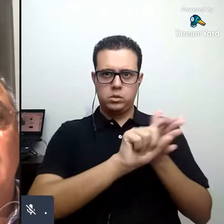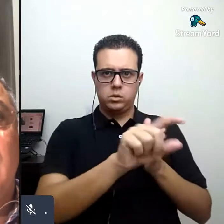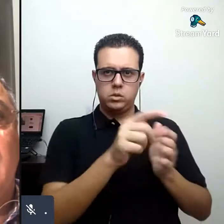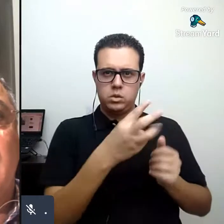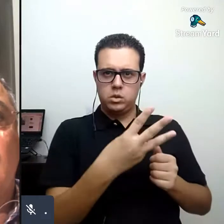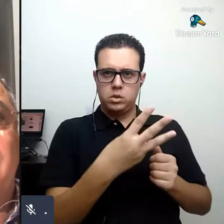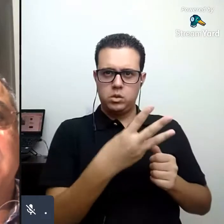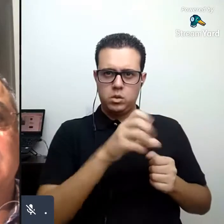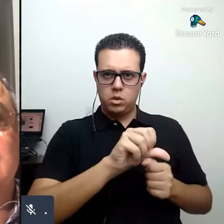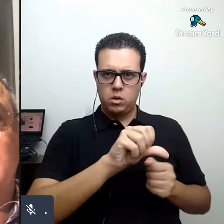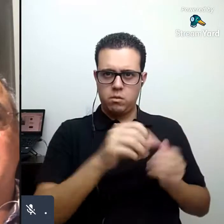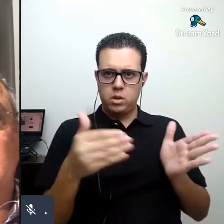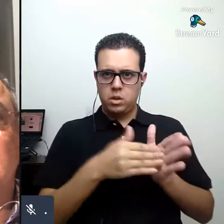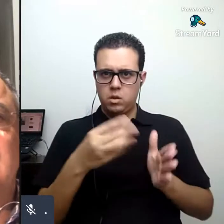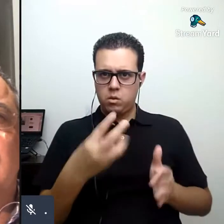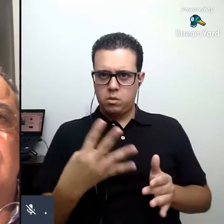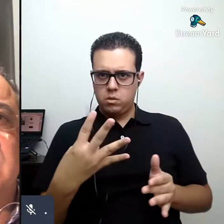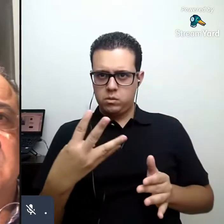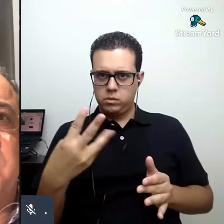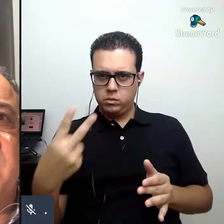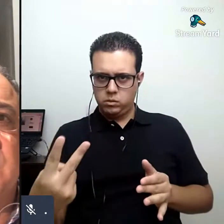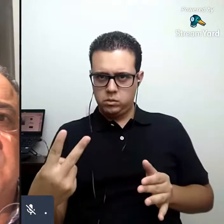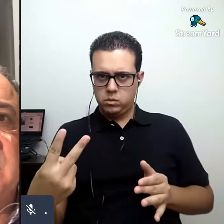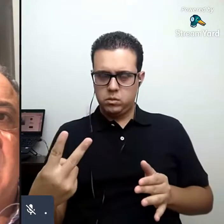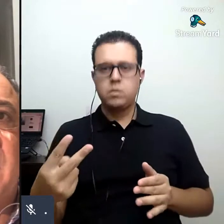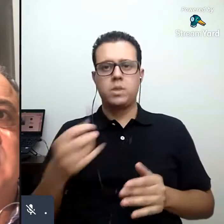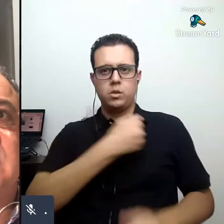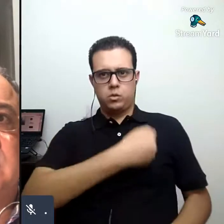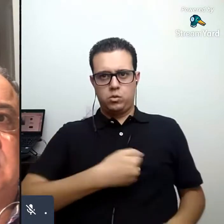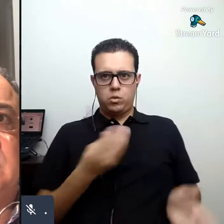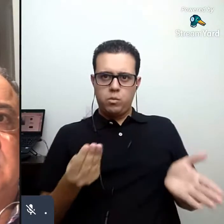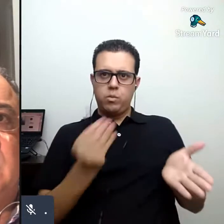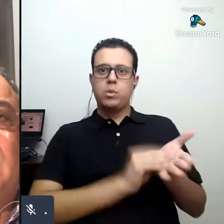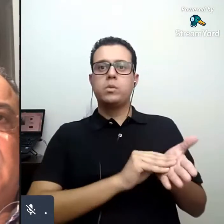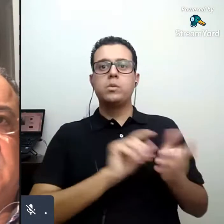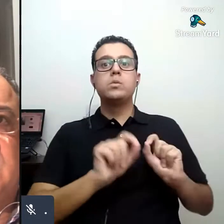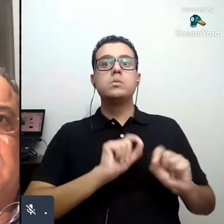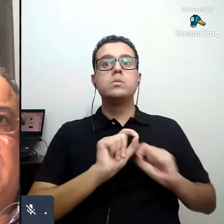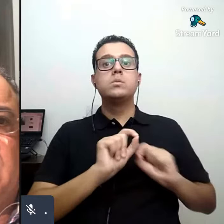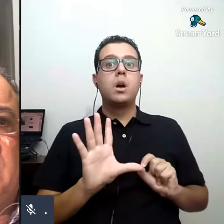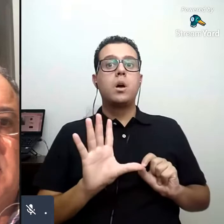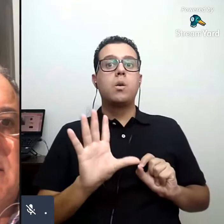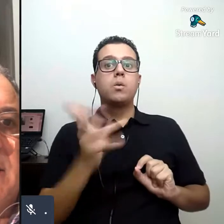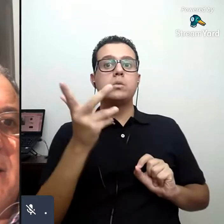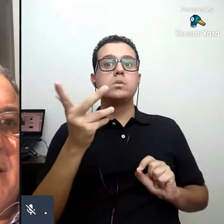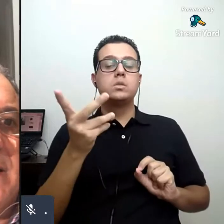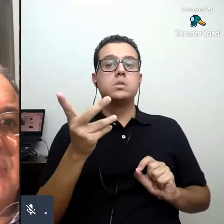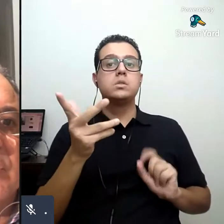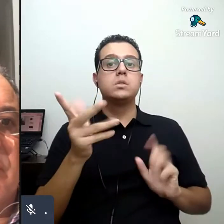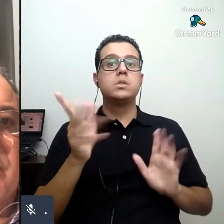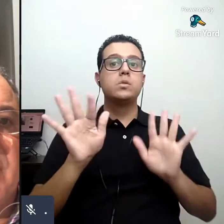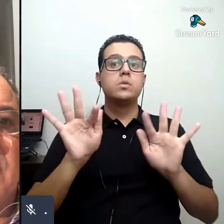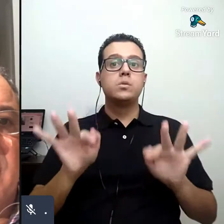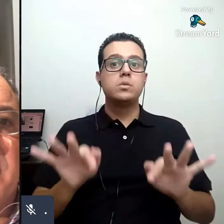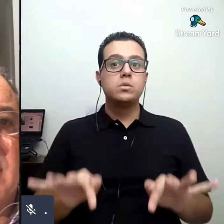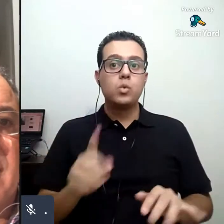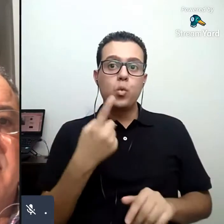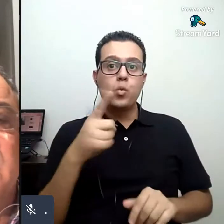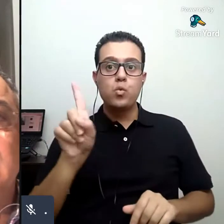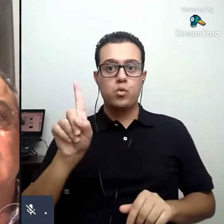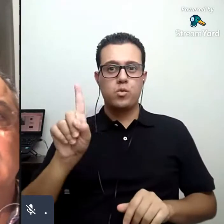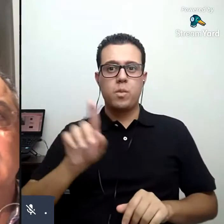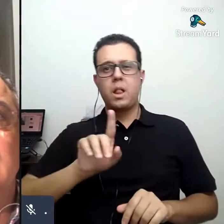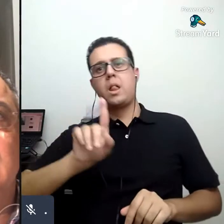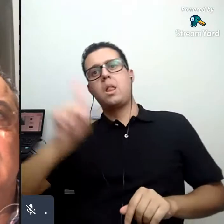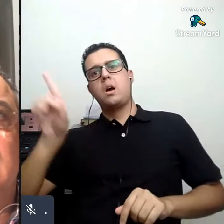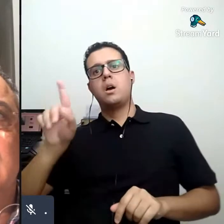João começa descrevendo dos acontecimentos finais em Samaria. Eles ouviram a